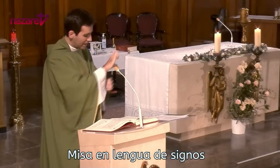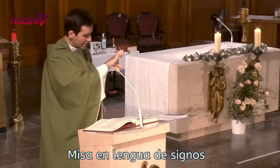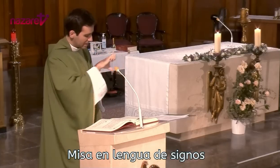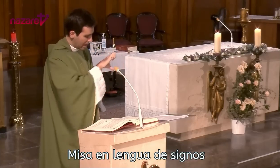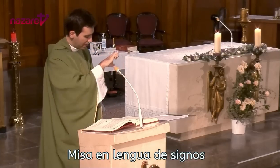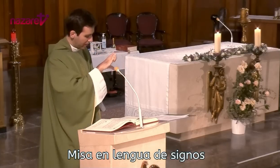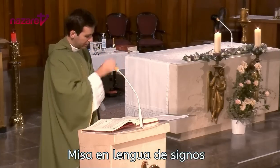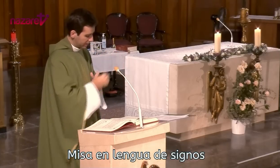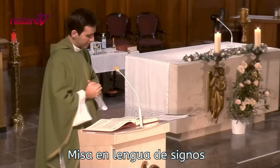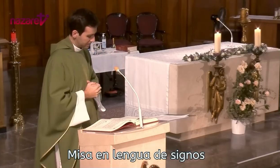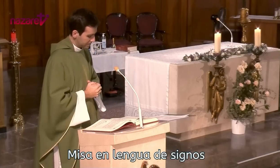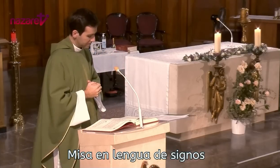de aceite.